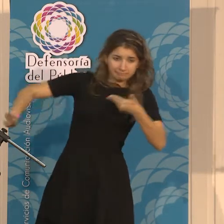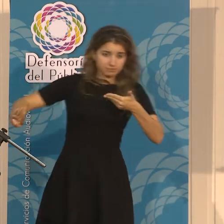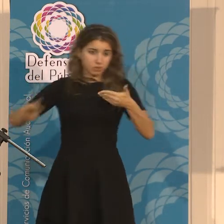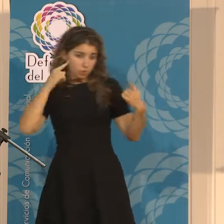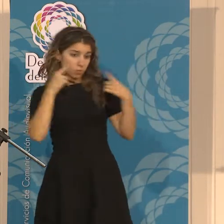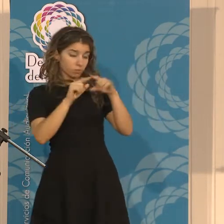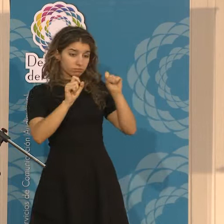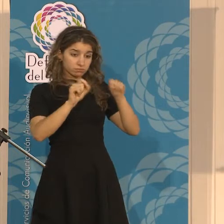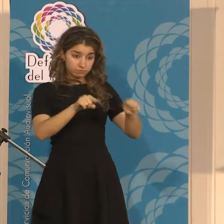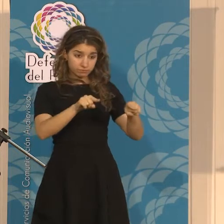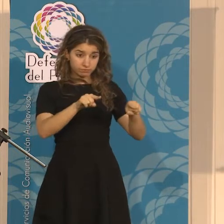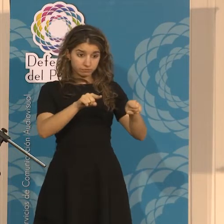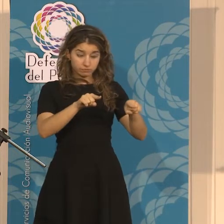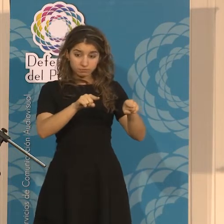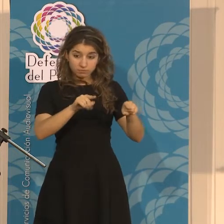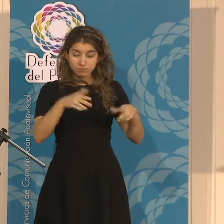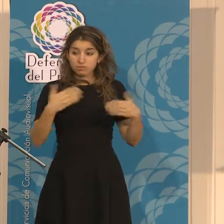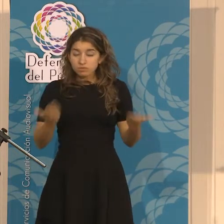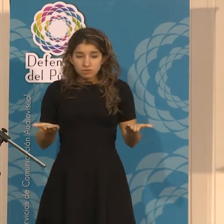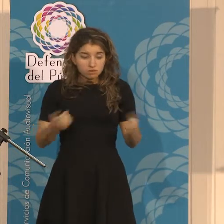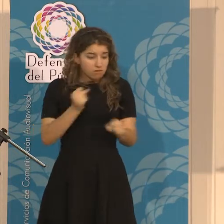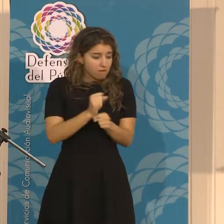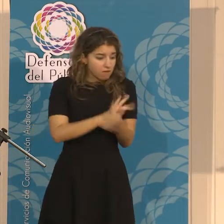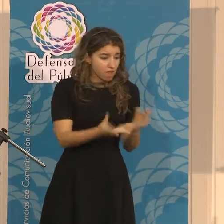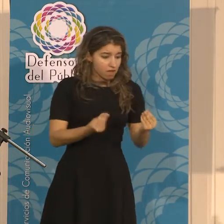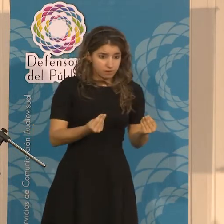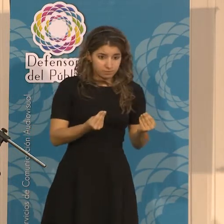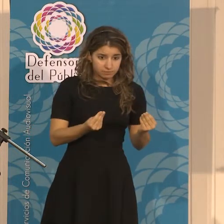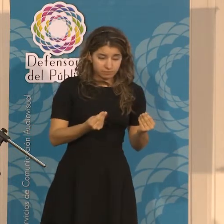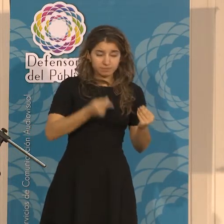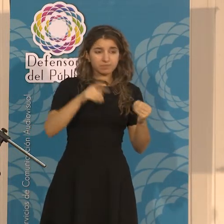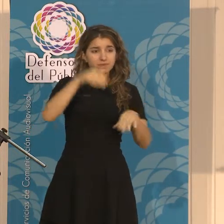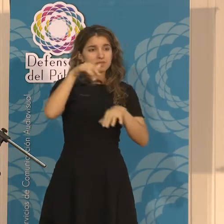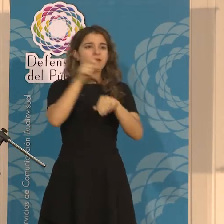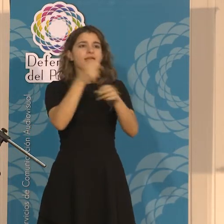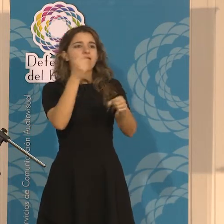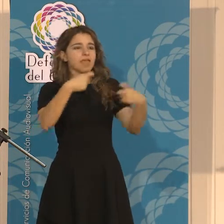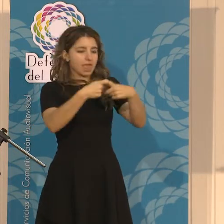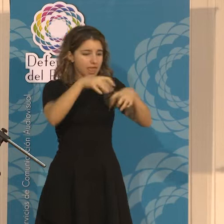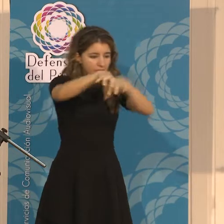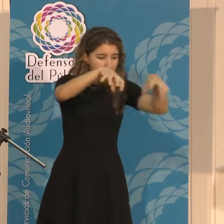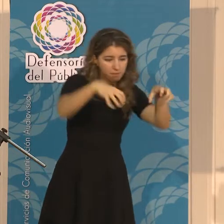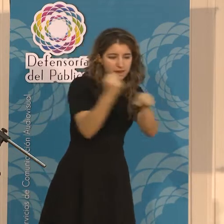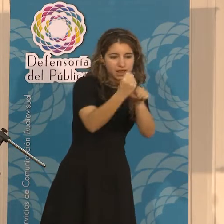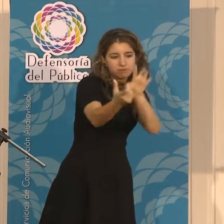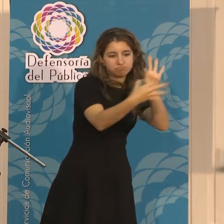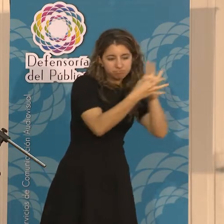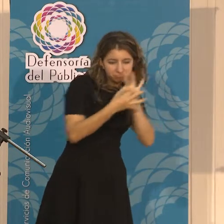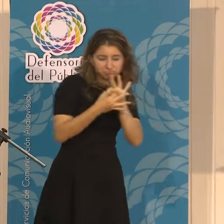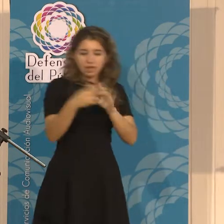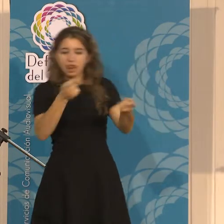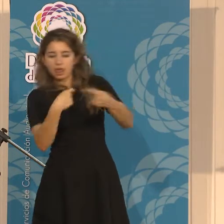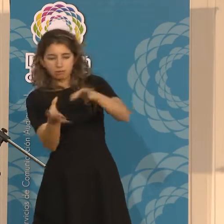solo trabajar con los medios específicamente sino también con organizaciones locales empresariales industriales y comerciales para que